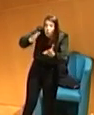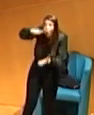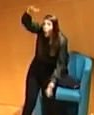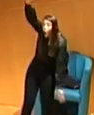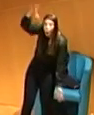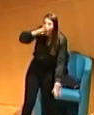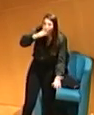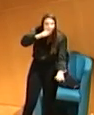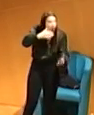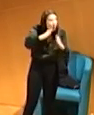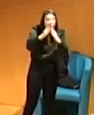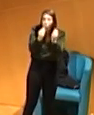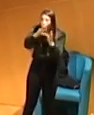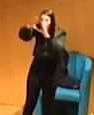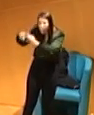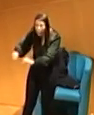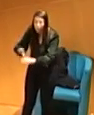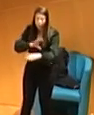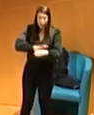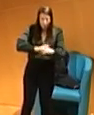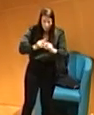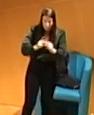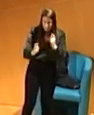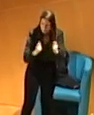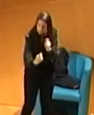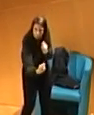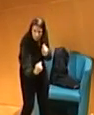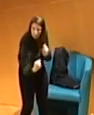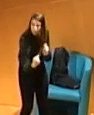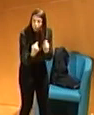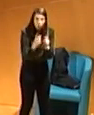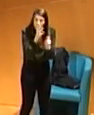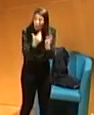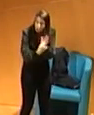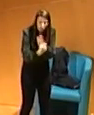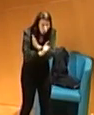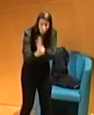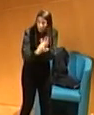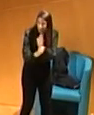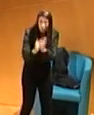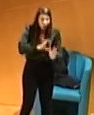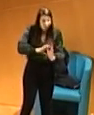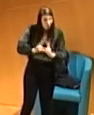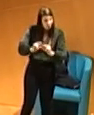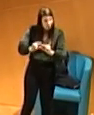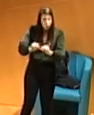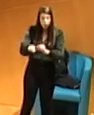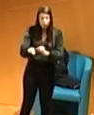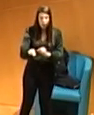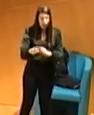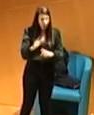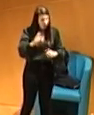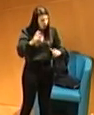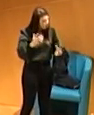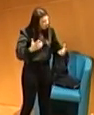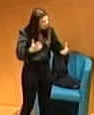maison. Avec la tablette, je lui expliquais, la fusée de Tintin, on ne l'achète pas. Et plus je lui parlais de la fusée de Tintin, et plus elle